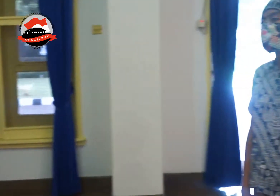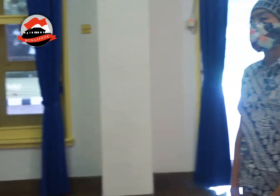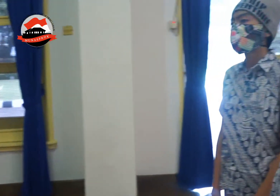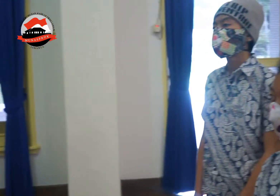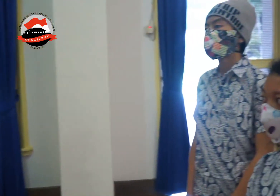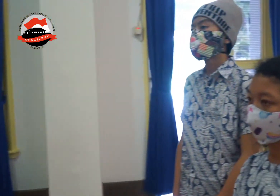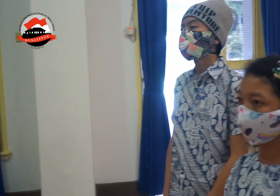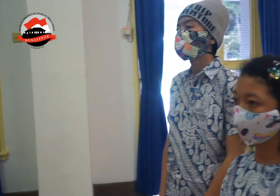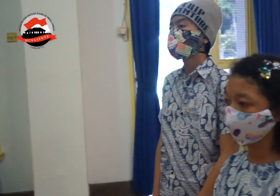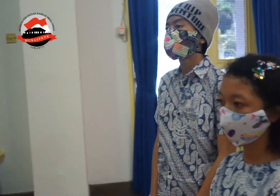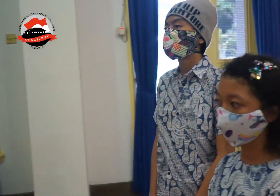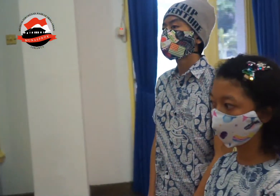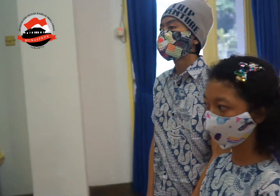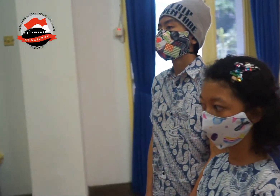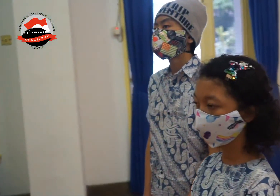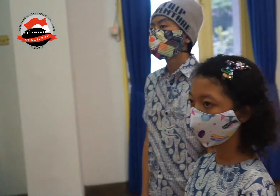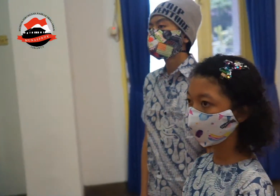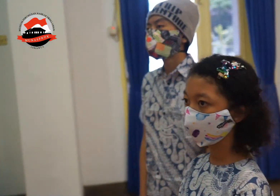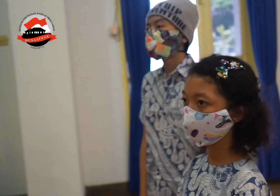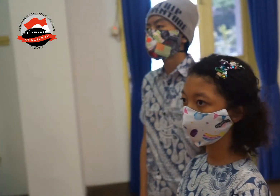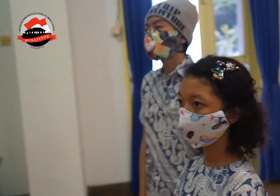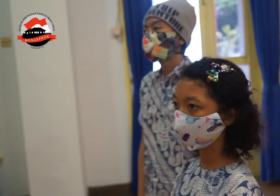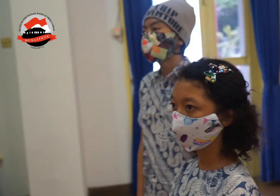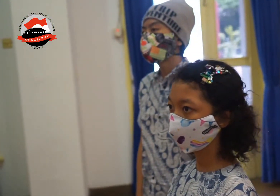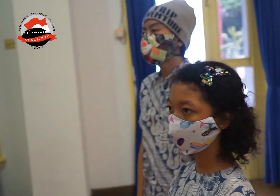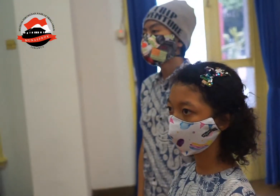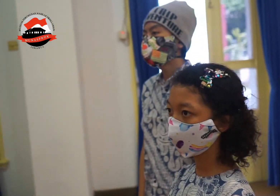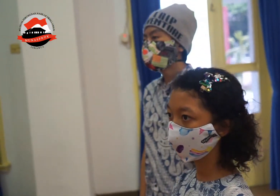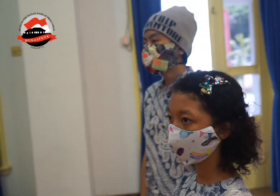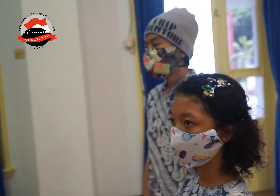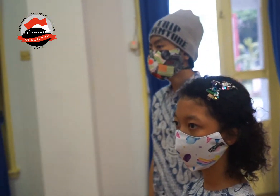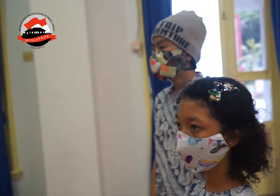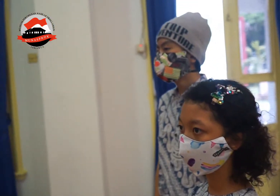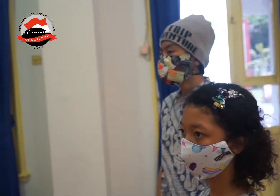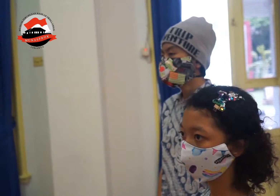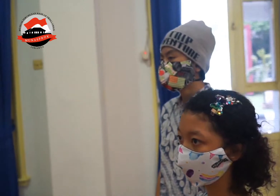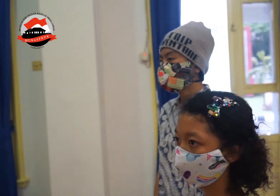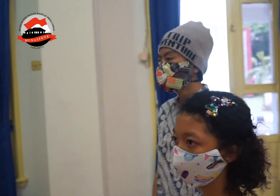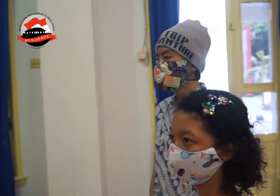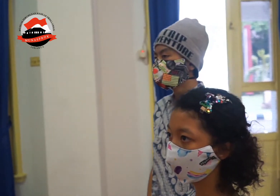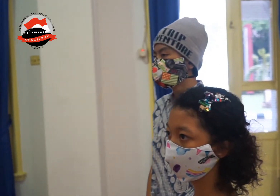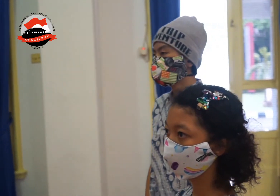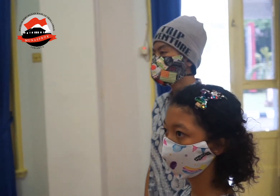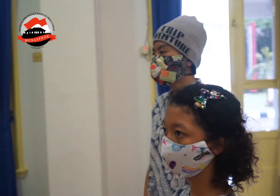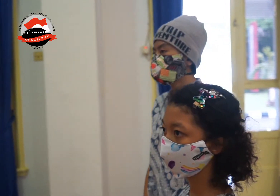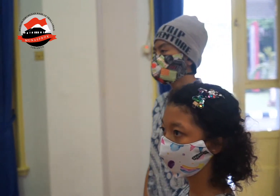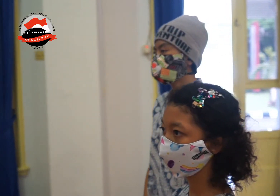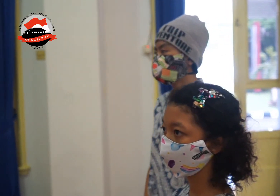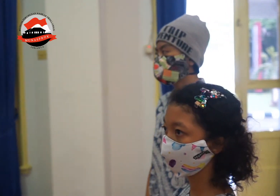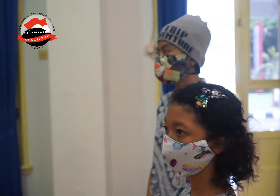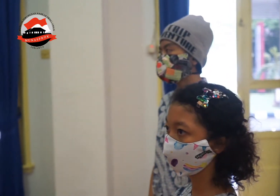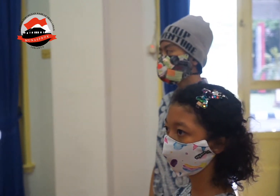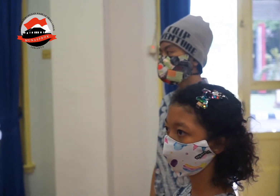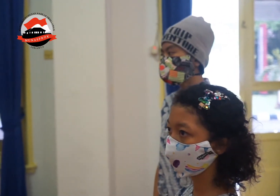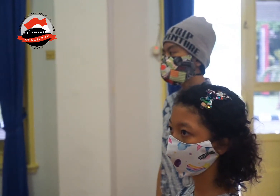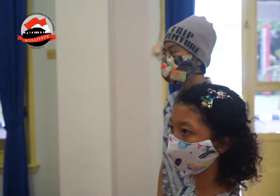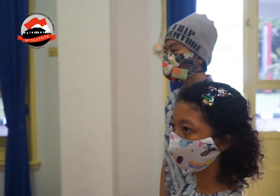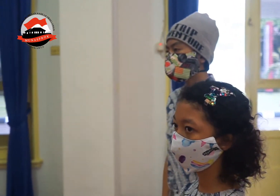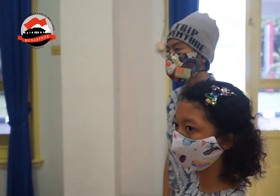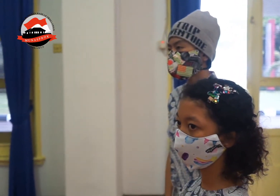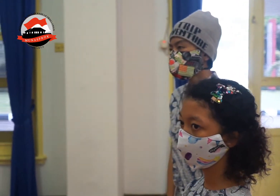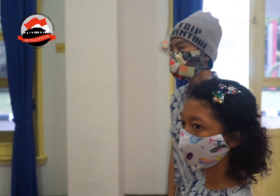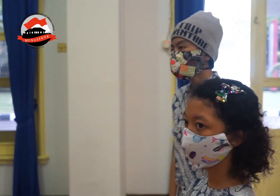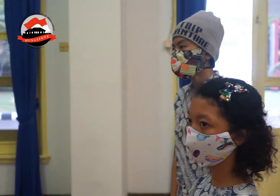kemudian meminta pengubahan kata dari wakil-wakil bangsa Indonesia menjadi atas nama